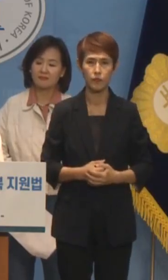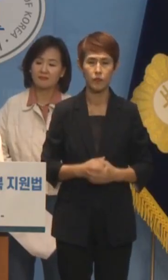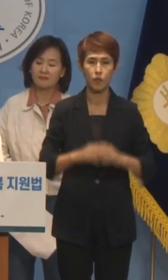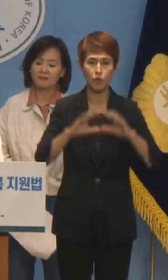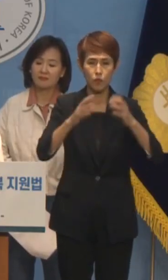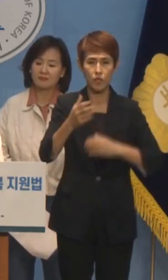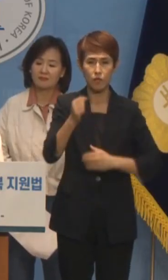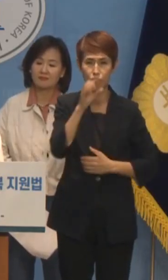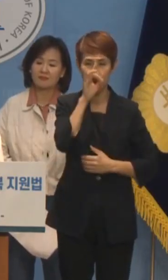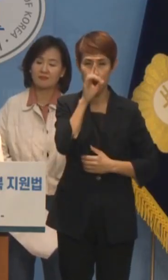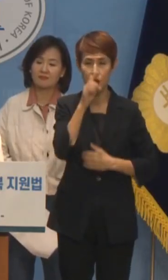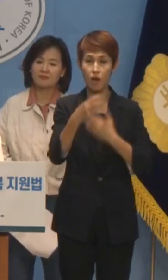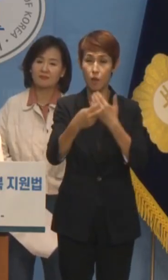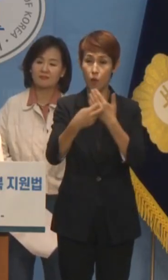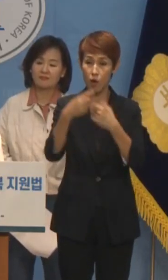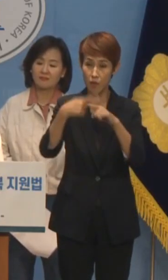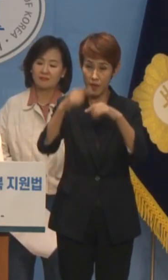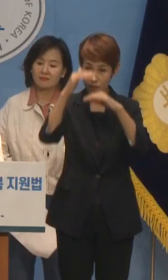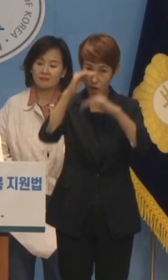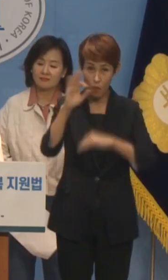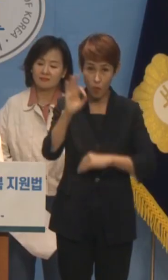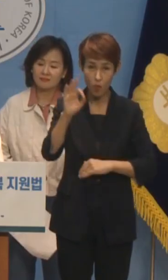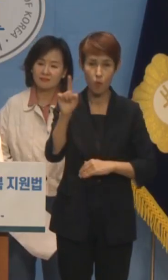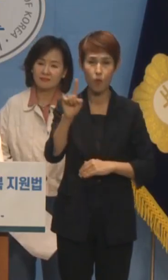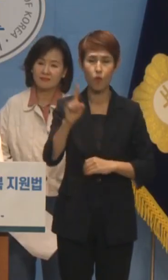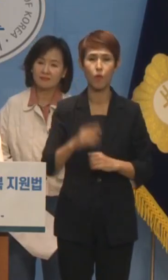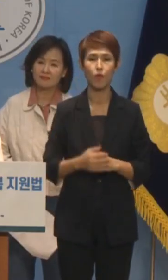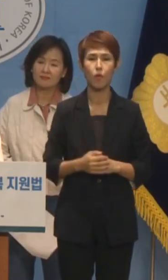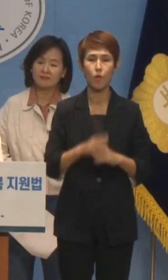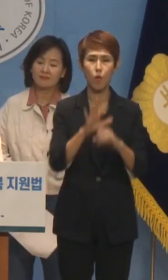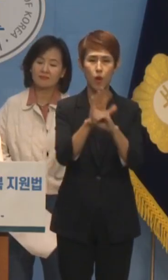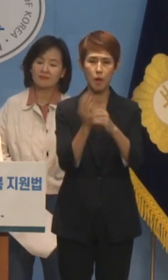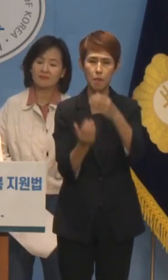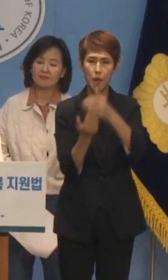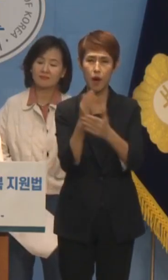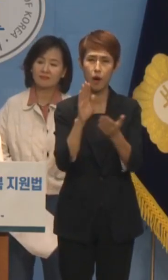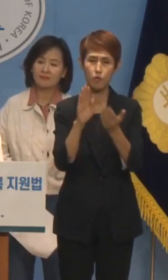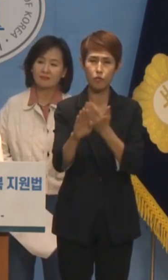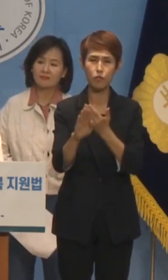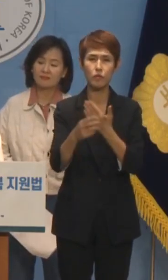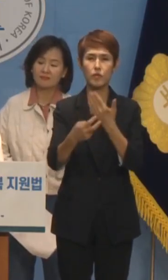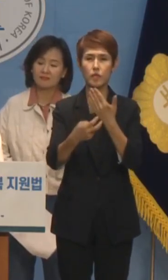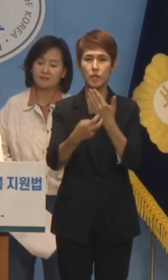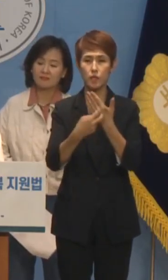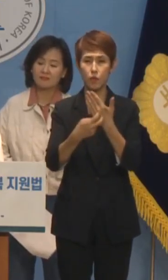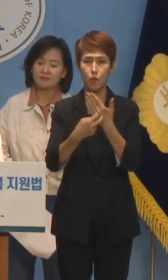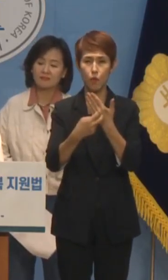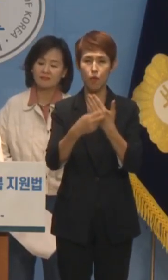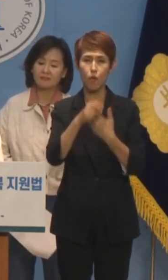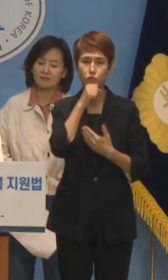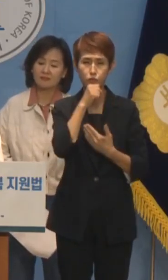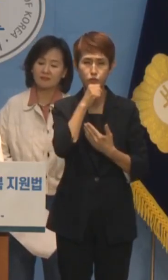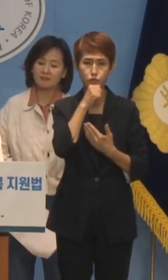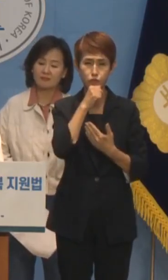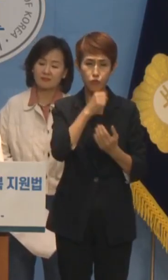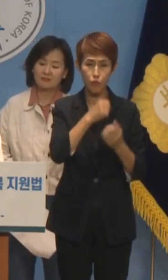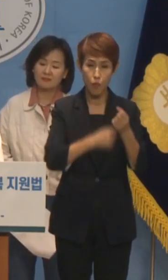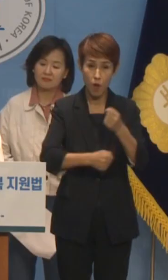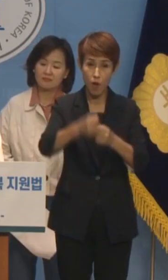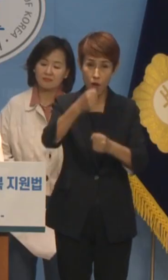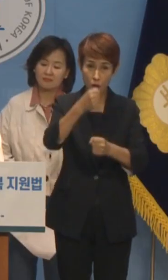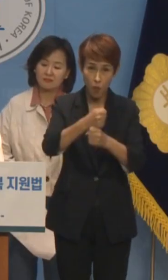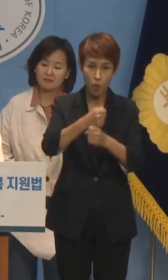국립중앙의료원 분석 결과에 따르면 코로나19 이후 진료 실적 회복기까지 약